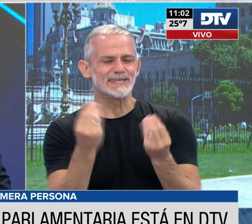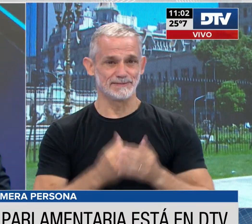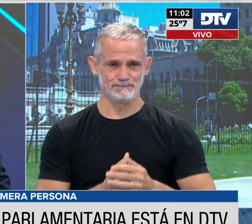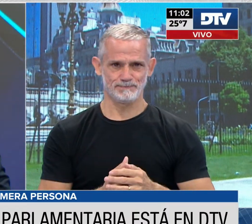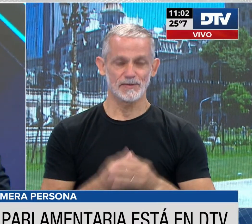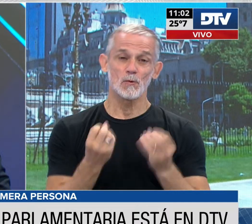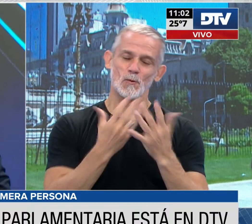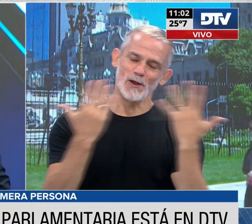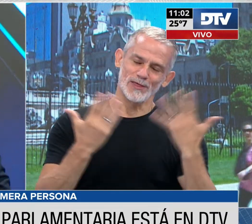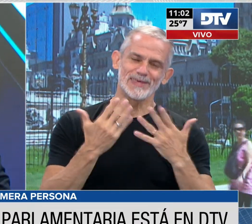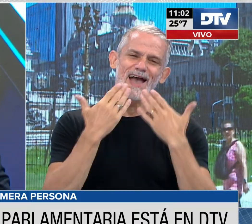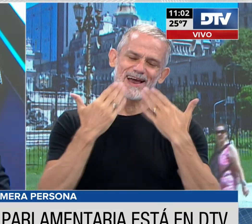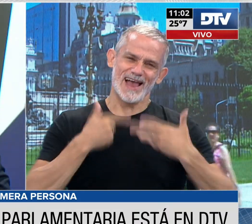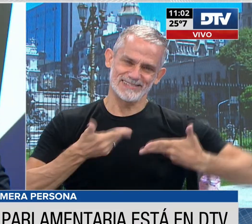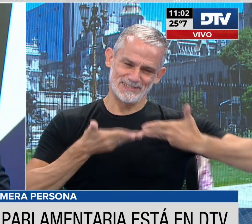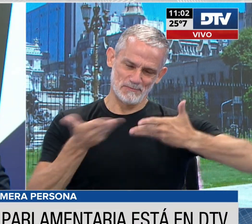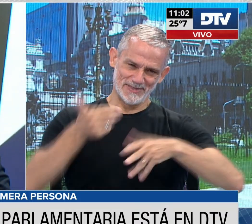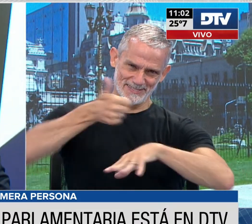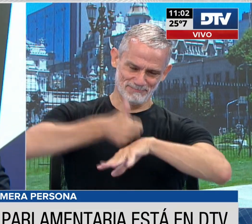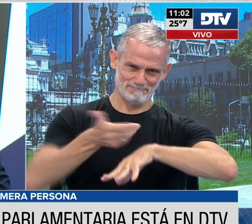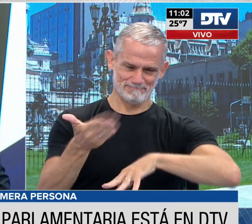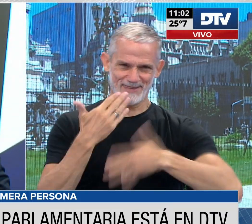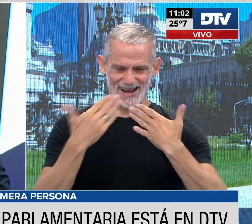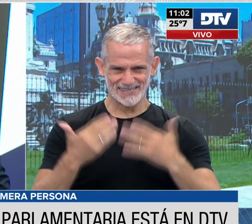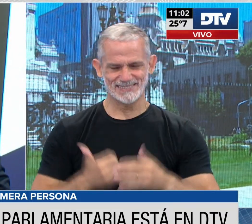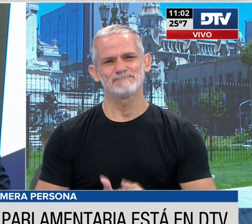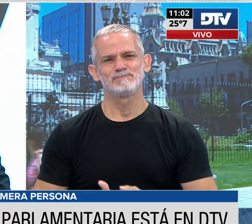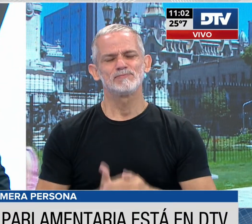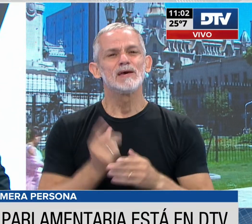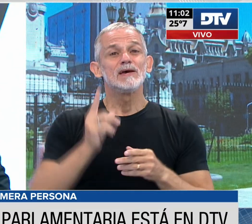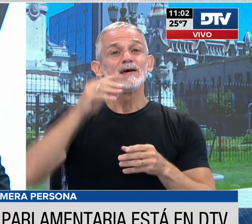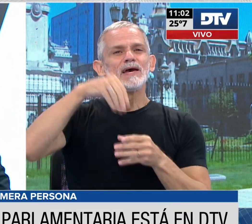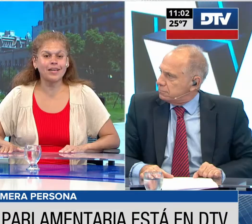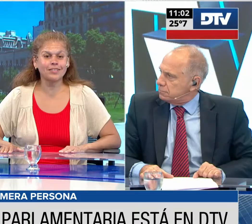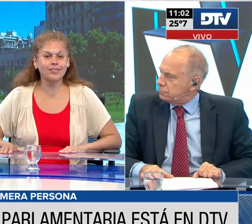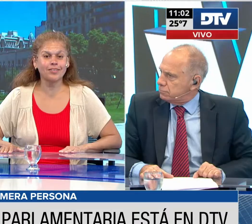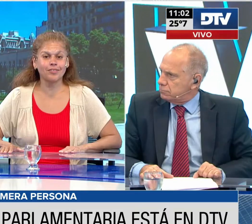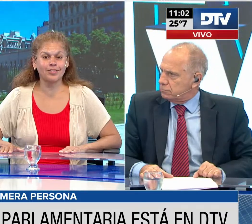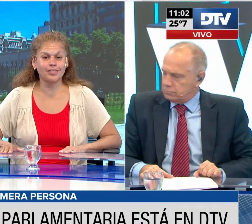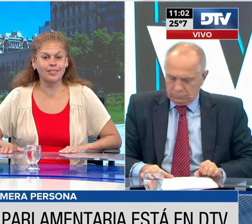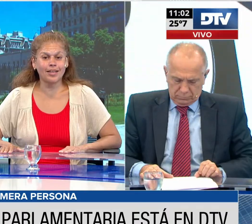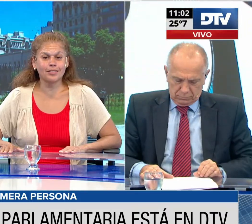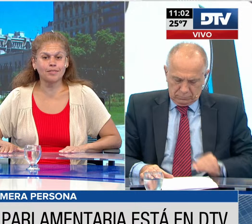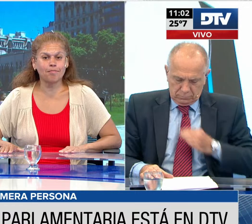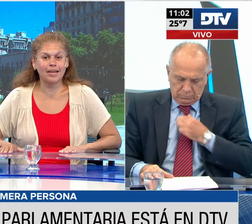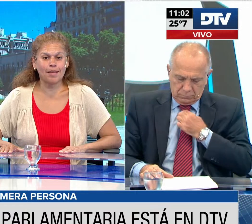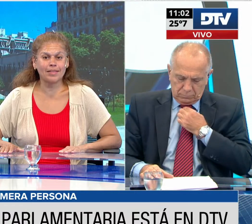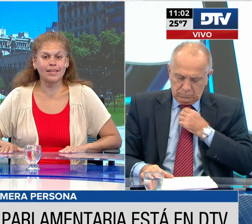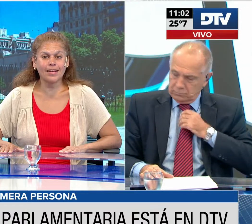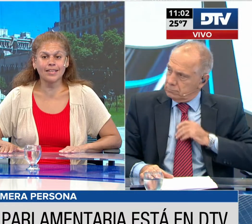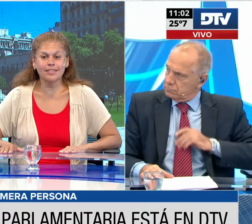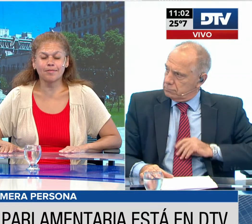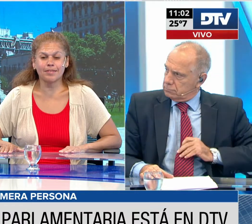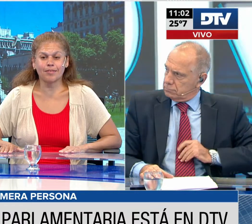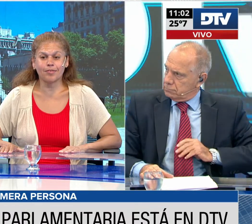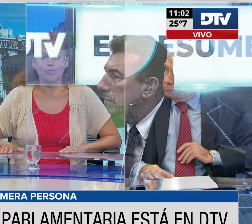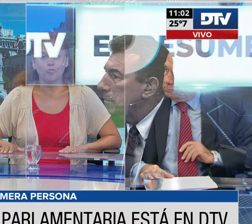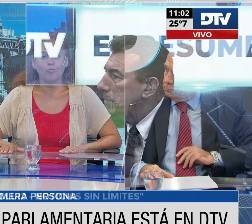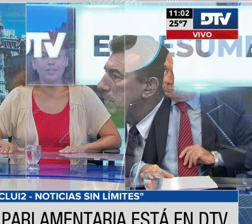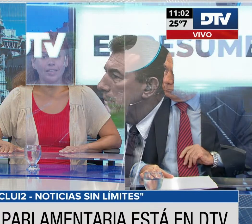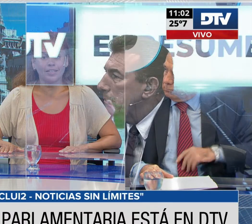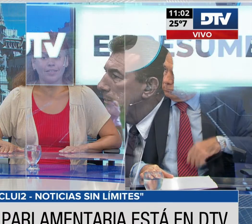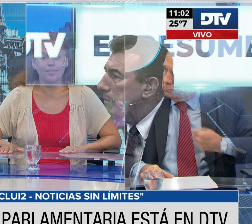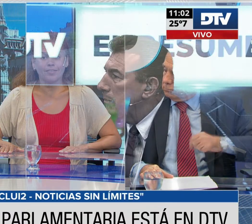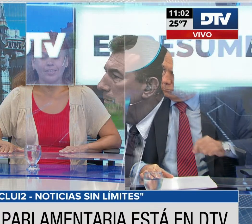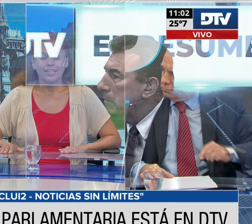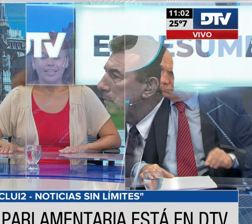día, Buen gracias día. por la invitación. Por favor. Incluidos es un espacio de noticias parlamentarias, va a ser un